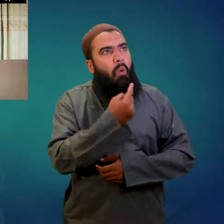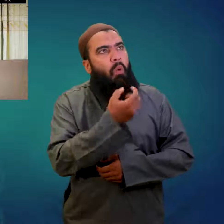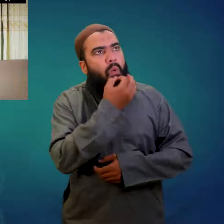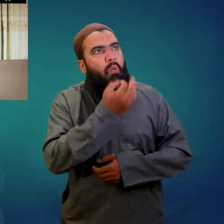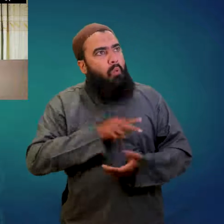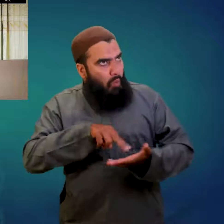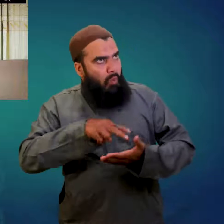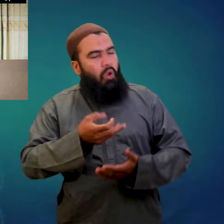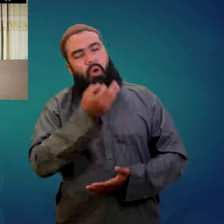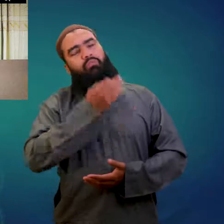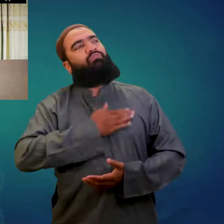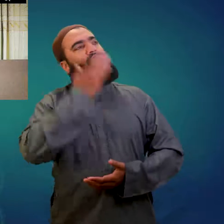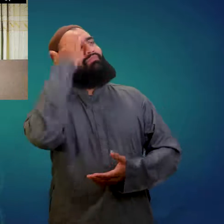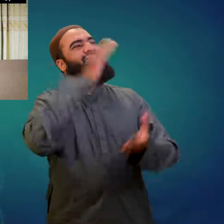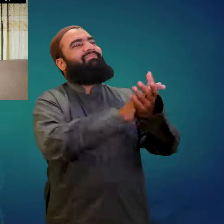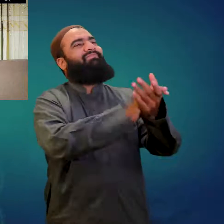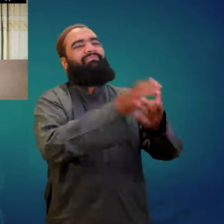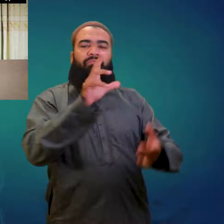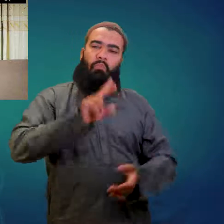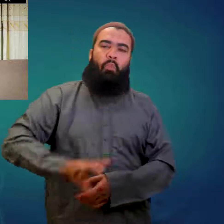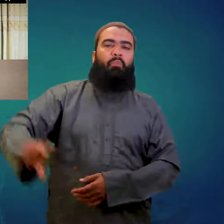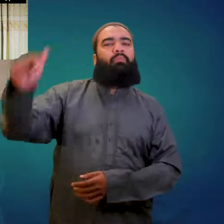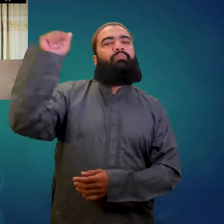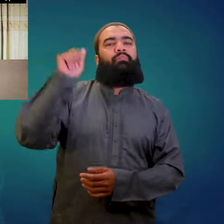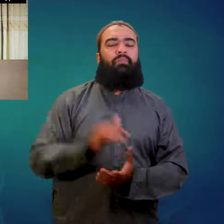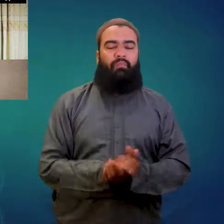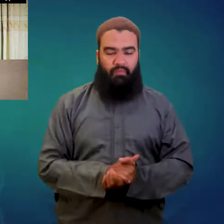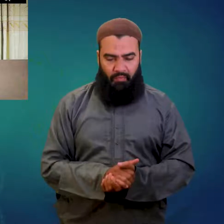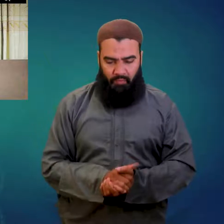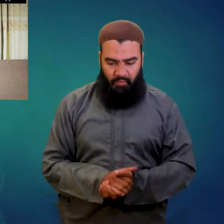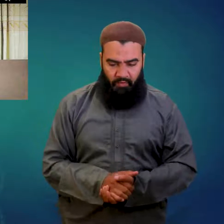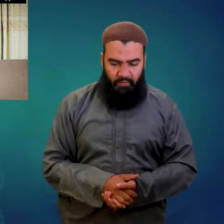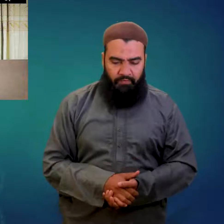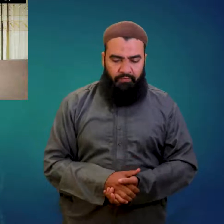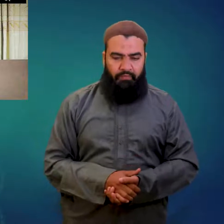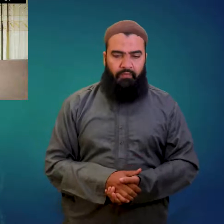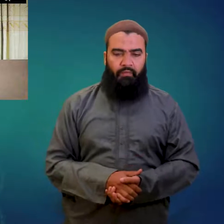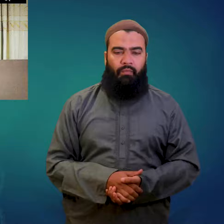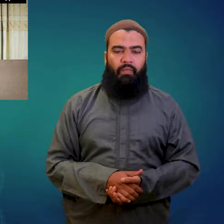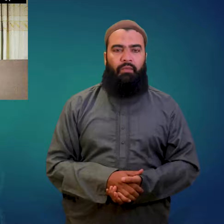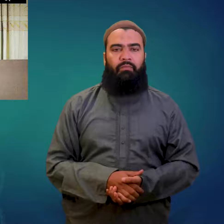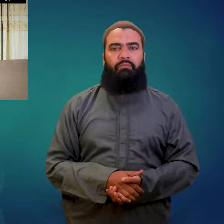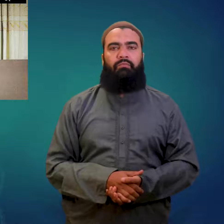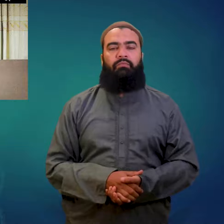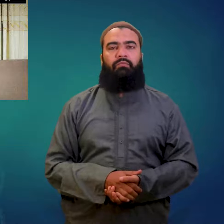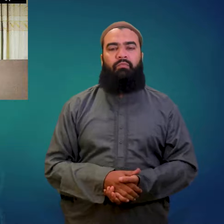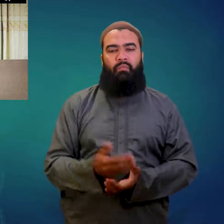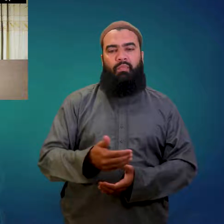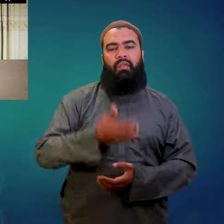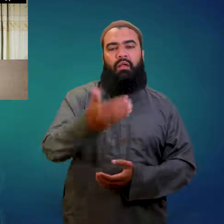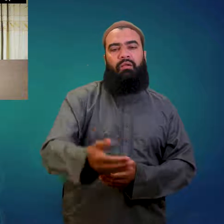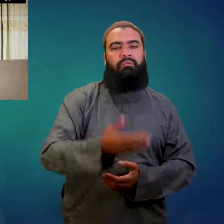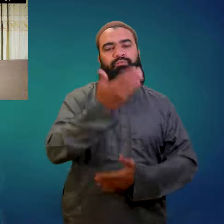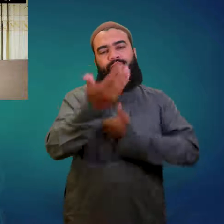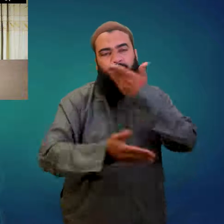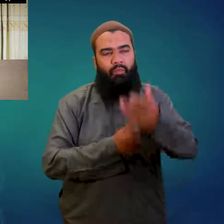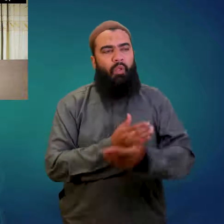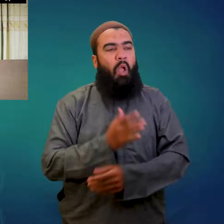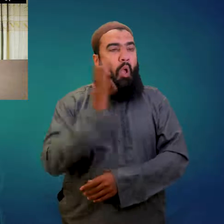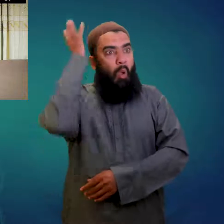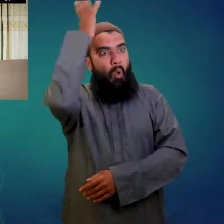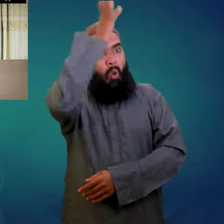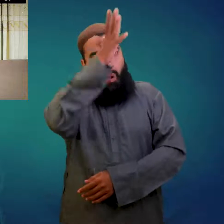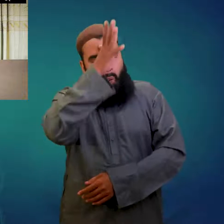رکوع نمبر 3 ان لوگوں کی بدحالی اور عذاب شدید کا ذکر ہے جو اللہ کے دشمنوں یعنی کافروں